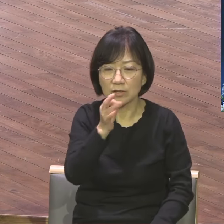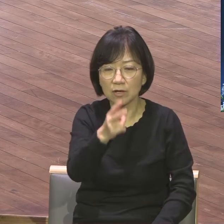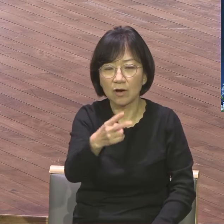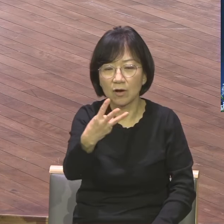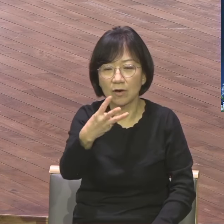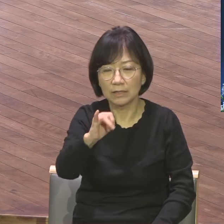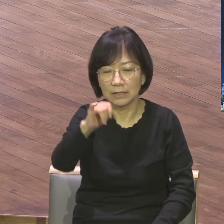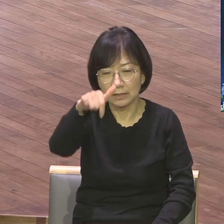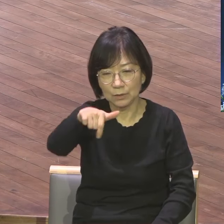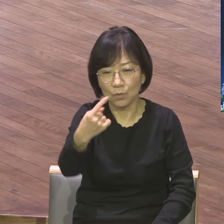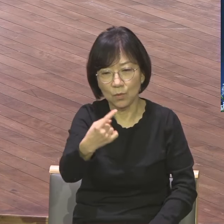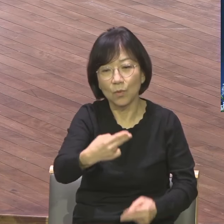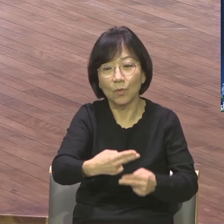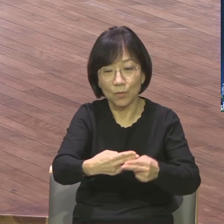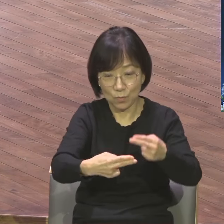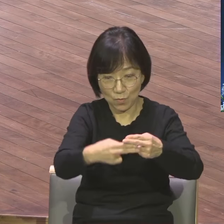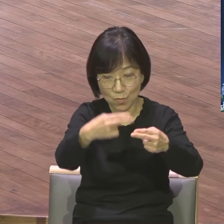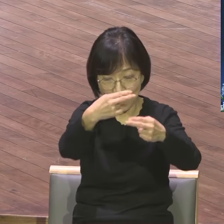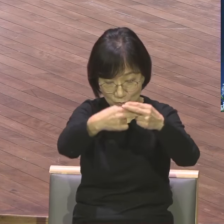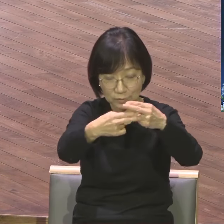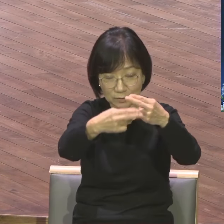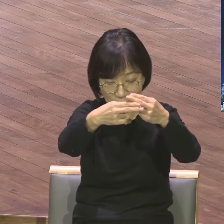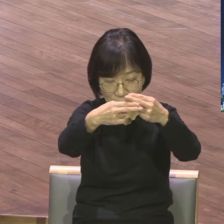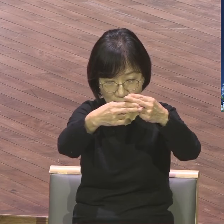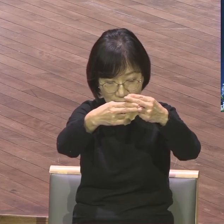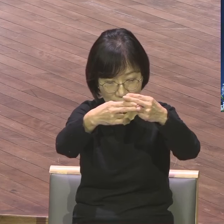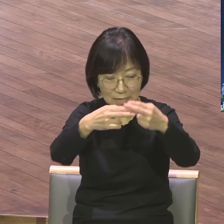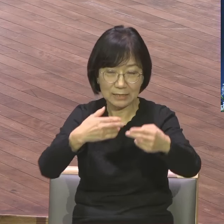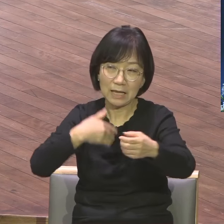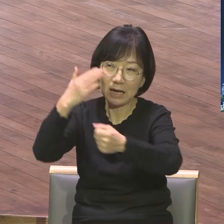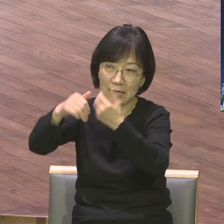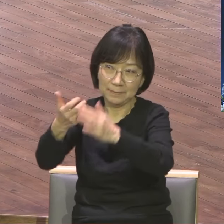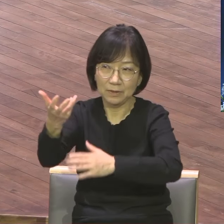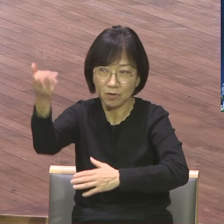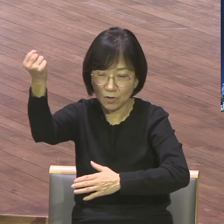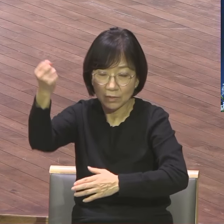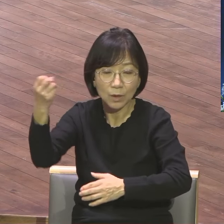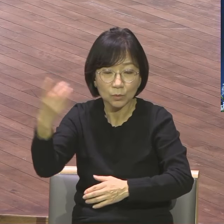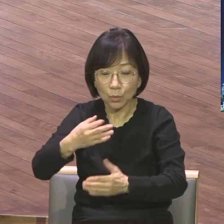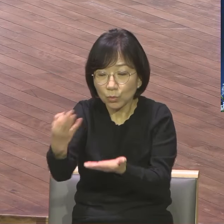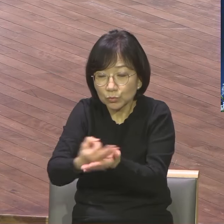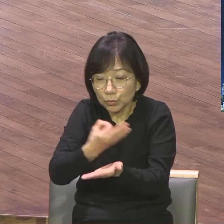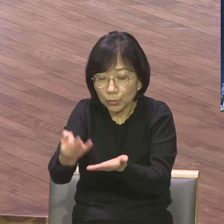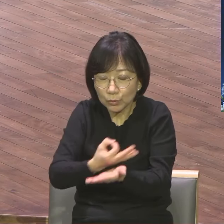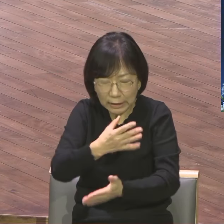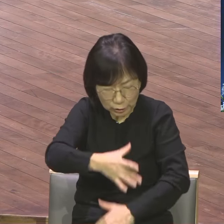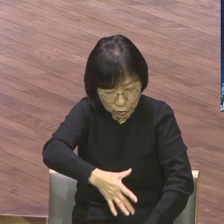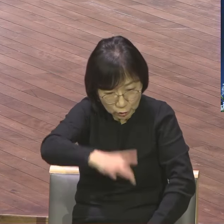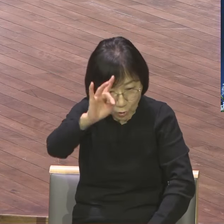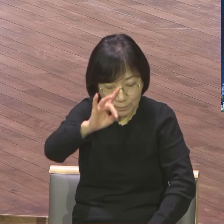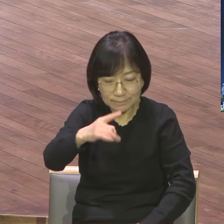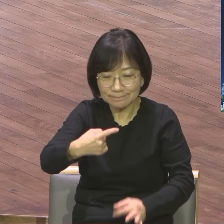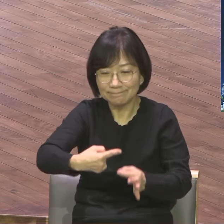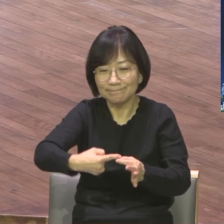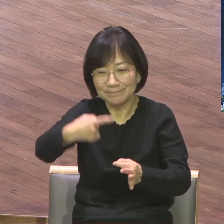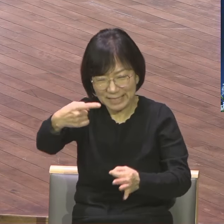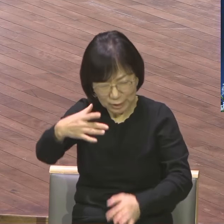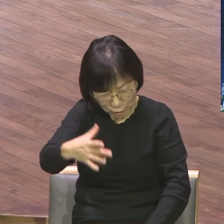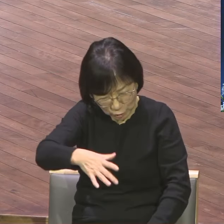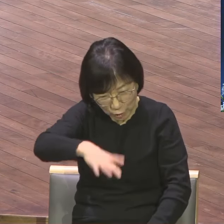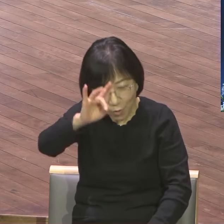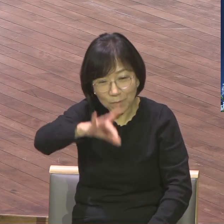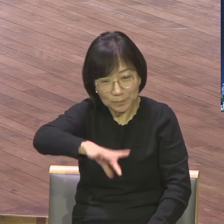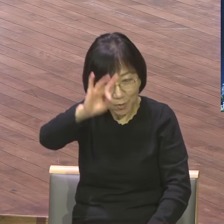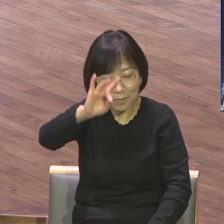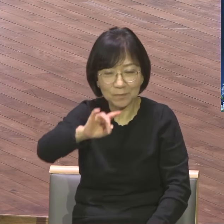때 전리품을 취하지 말라. 이것은 내 것이라. 소득의 첫것 11조. 그 성경은 첫